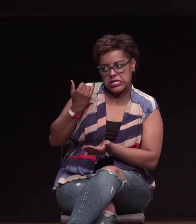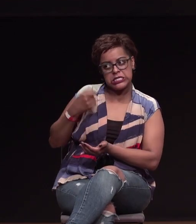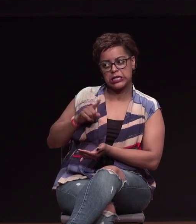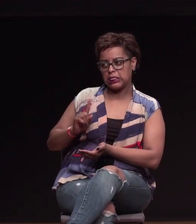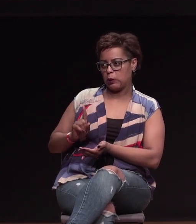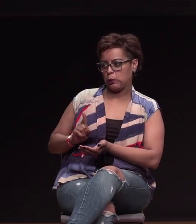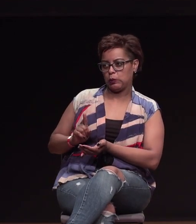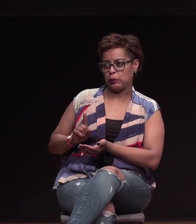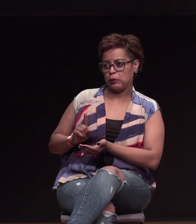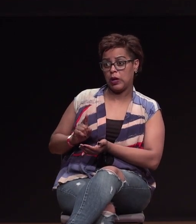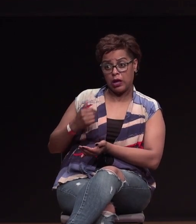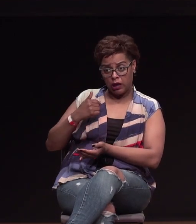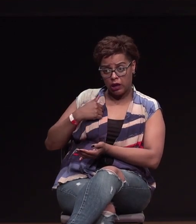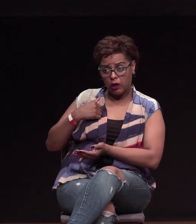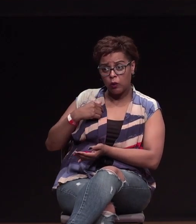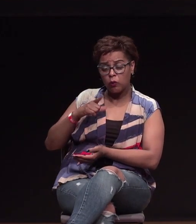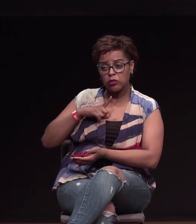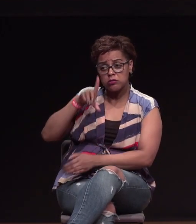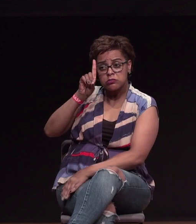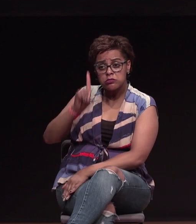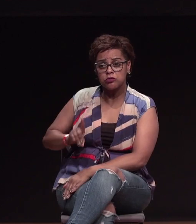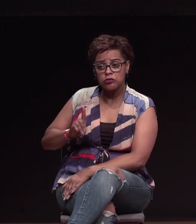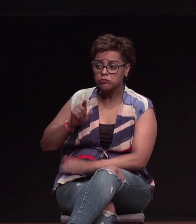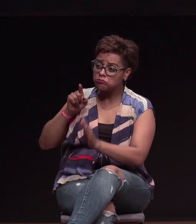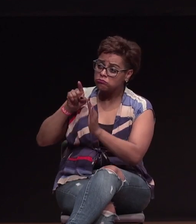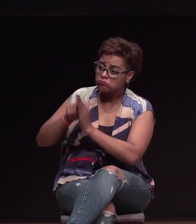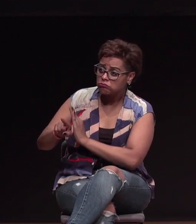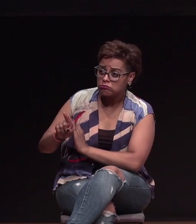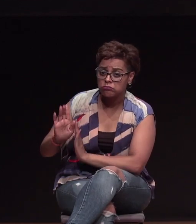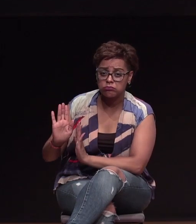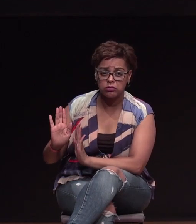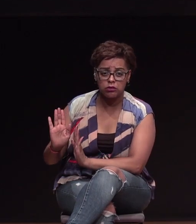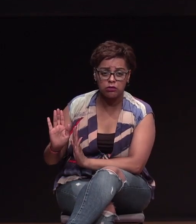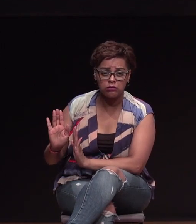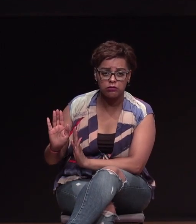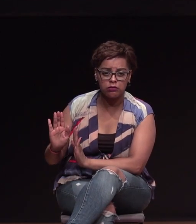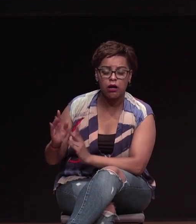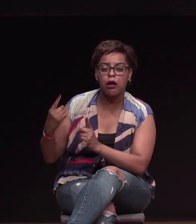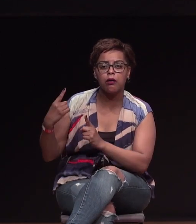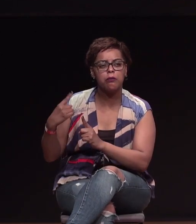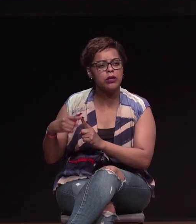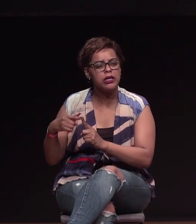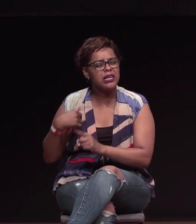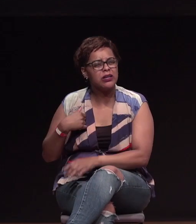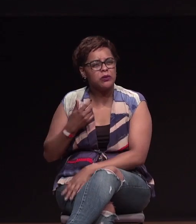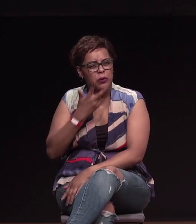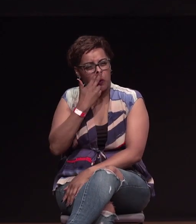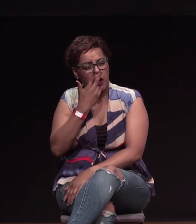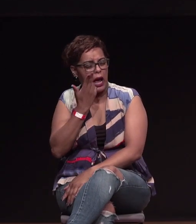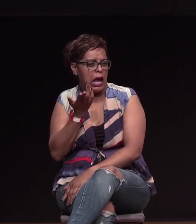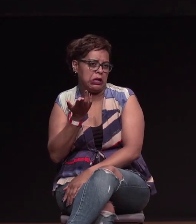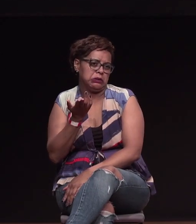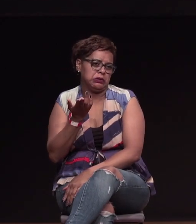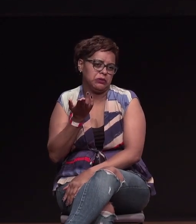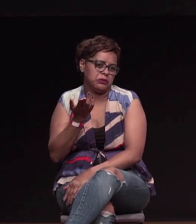esse direito. E não considero que isso seja uma forma de